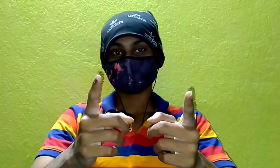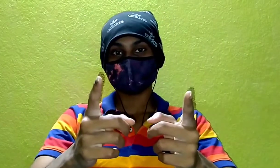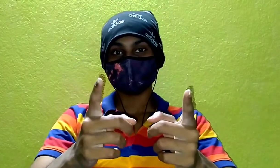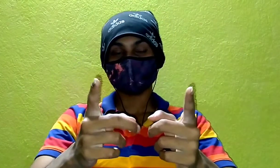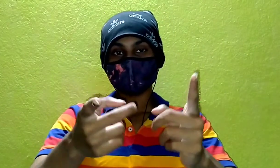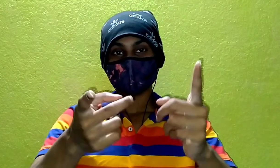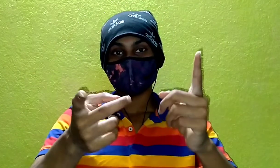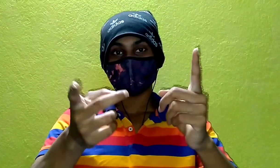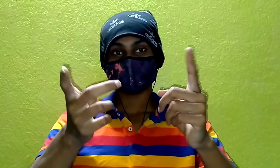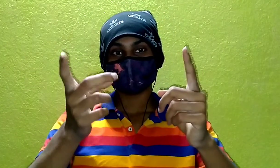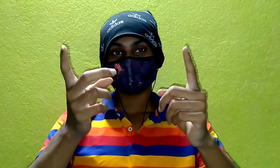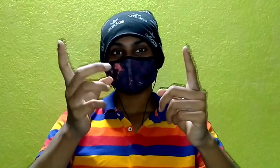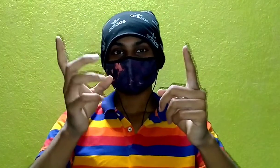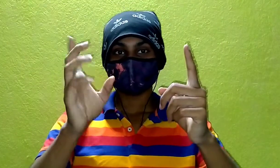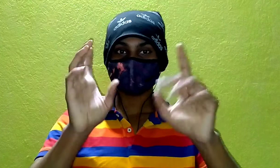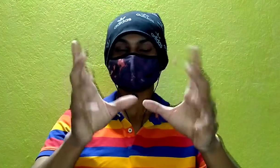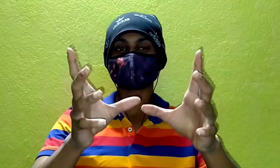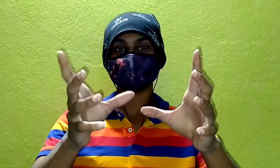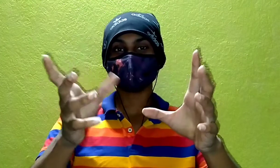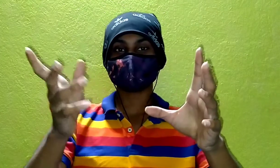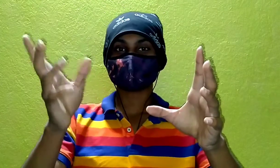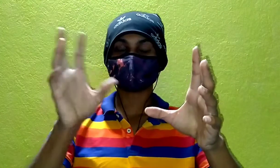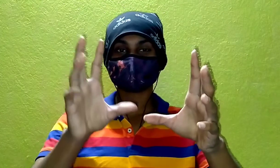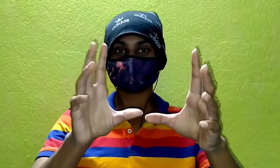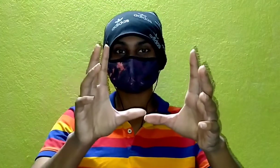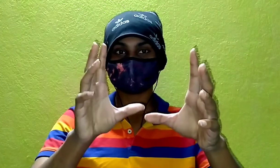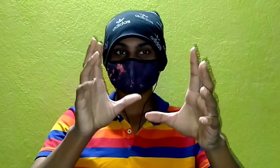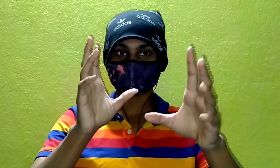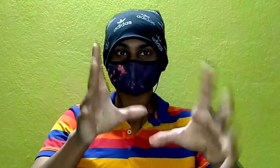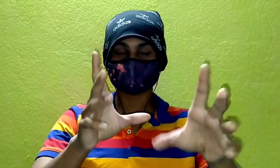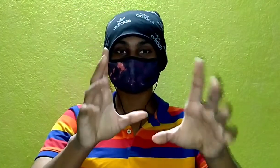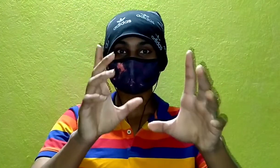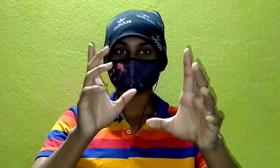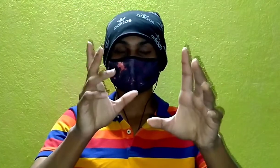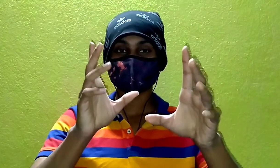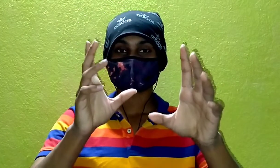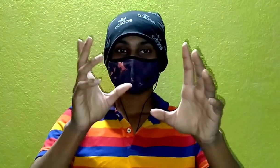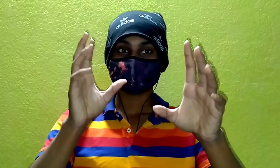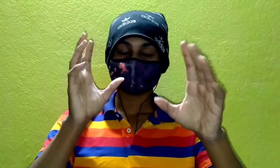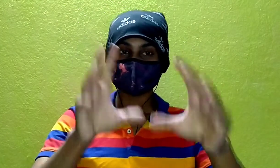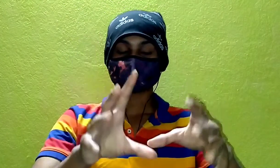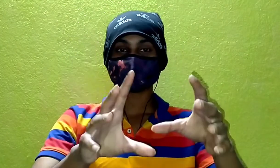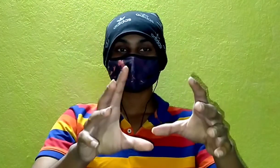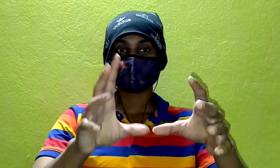ऑयल इन सबके बीच कुछ कोशिश जो स्टूडेंट है तो कैसे